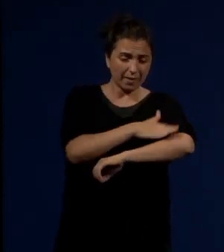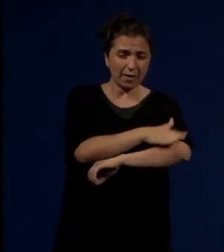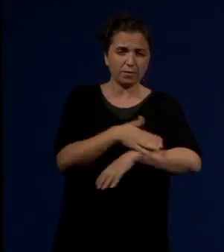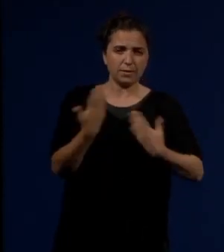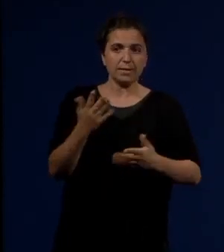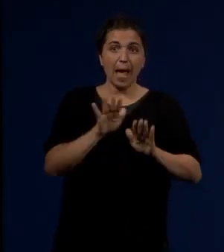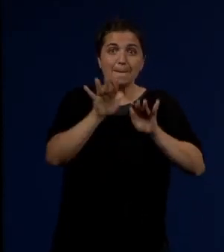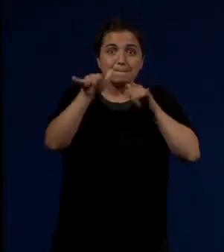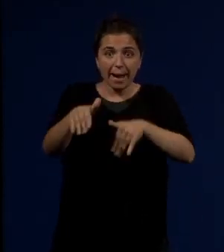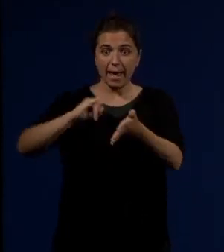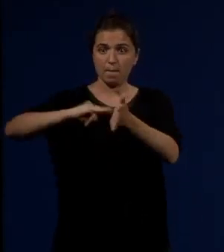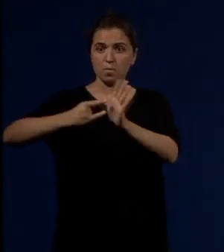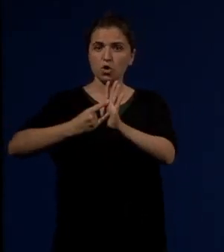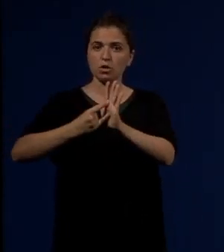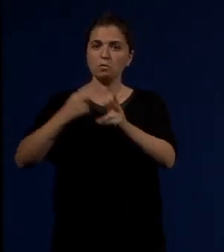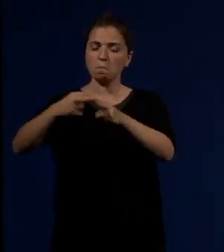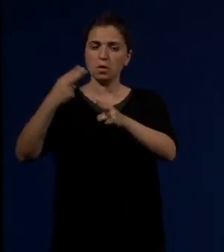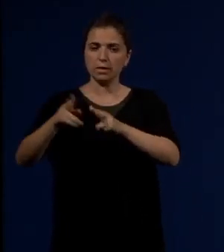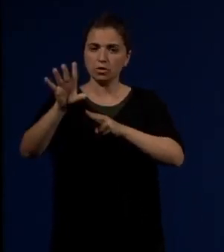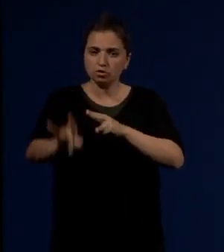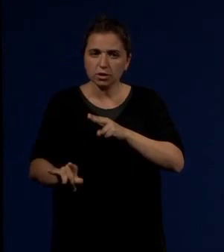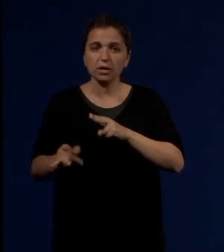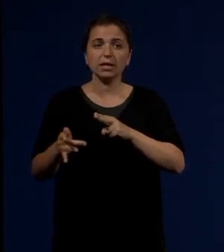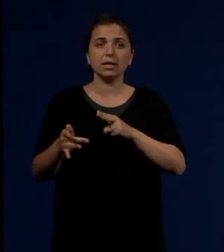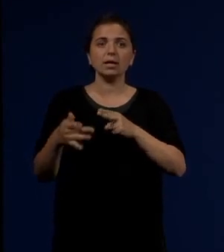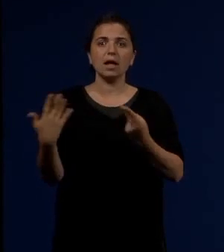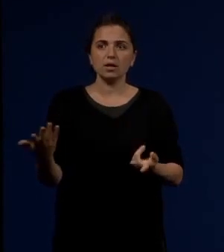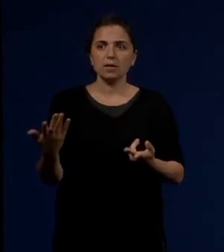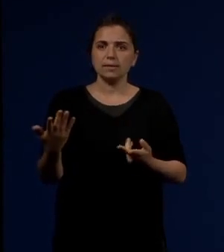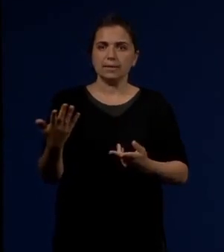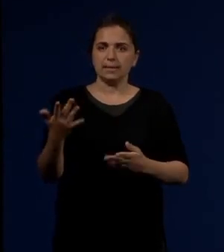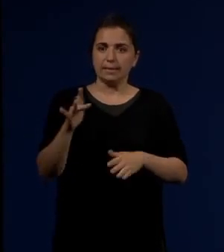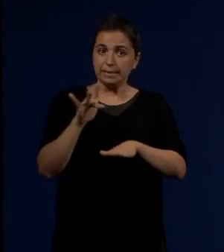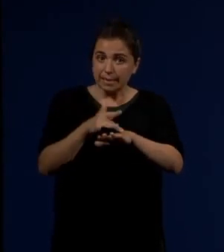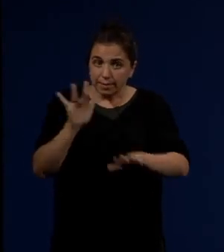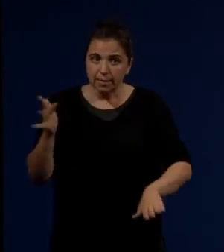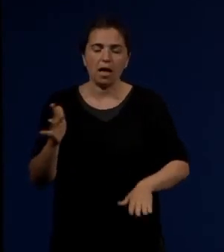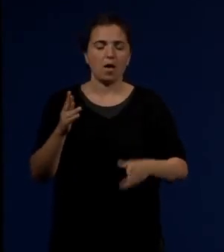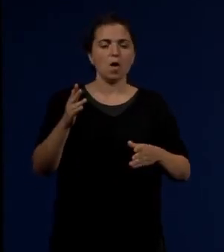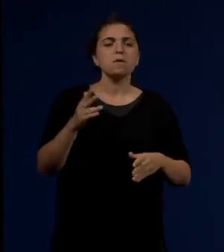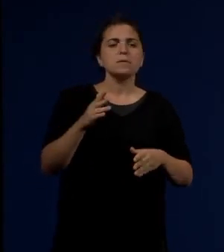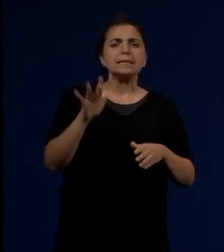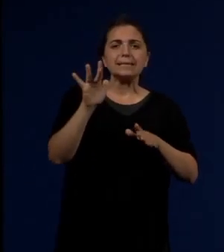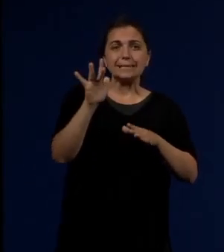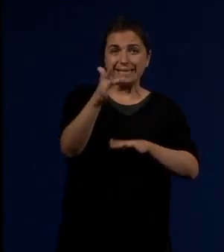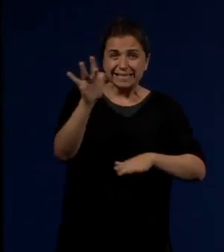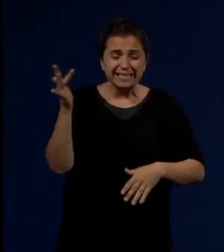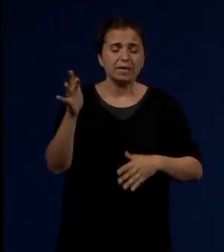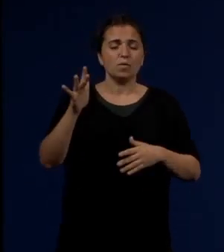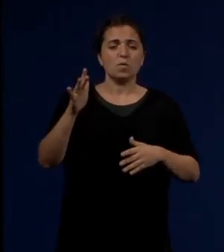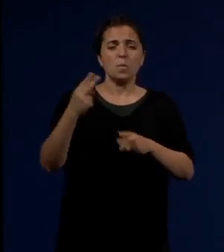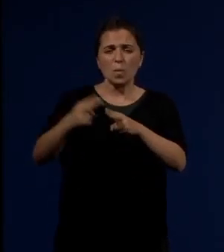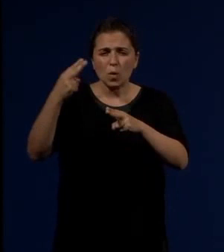xa comentaron un proxecto político que aúna distintas sensibilidades de carácter organizativo, de carácter político, de carácter